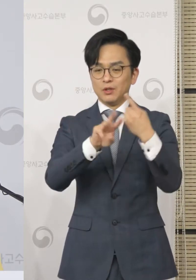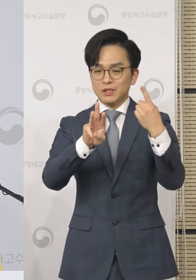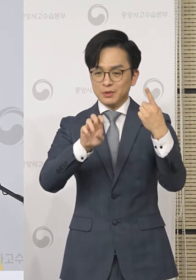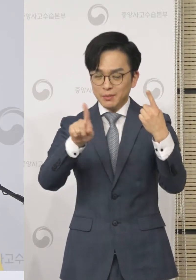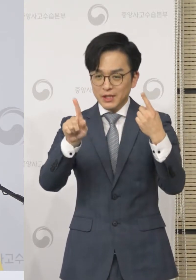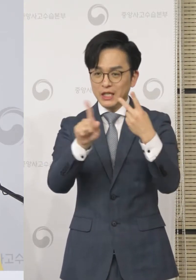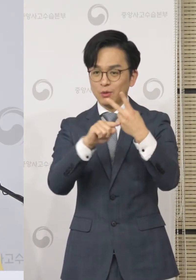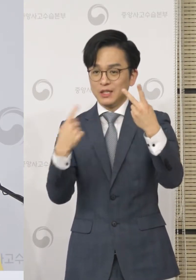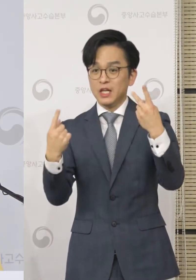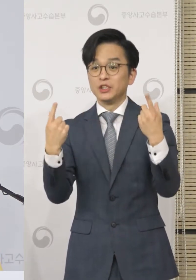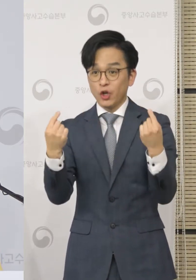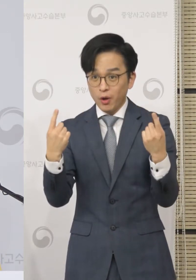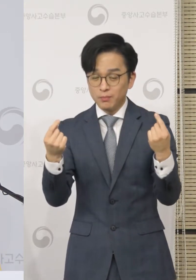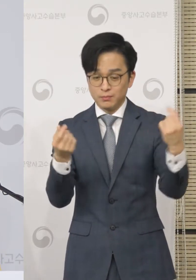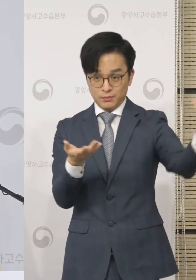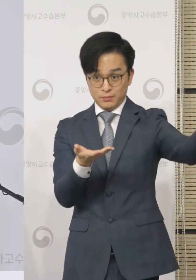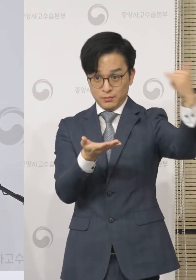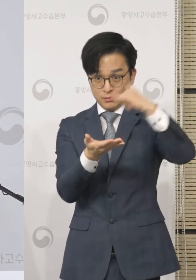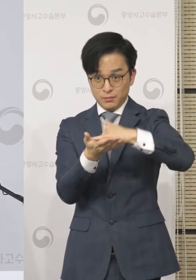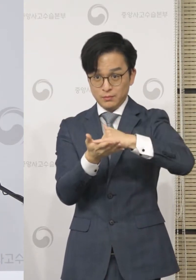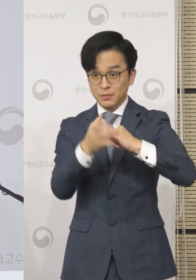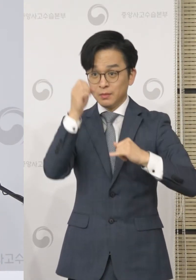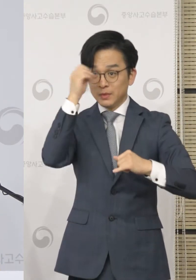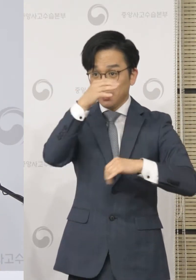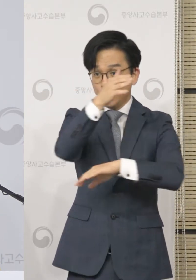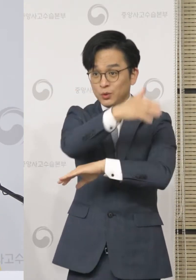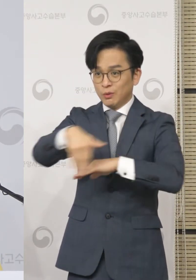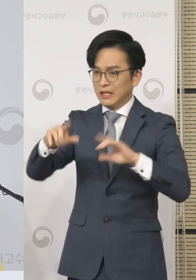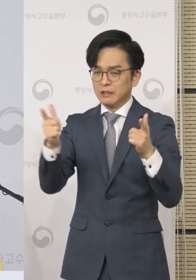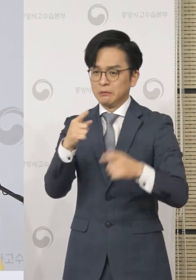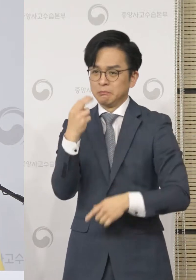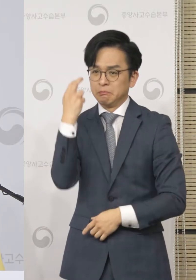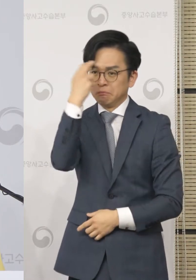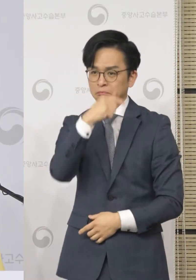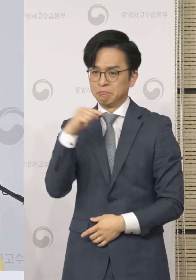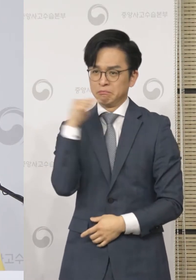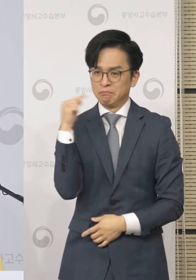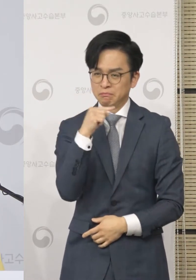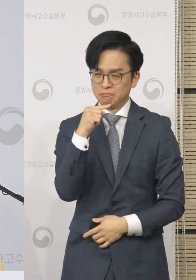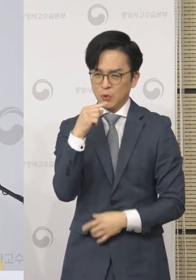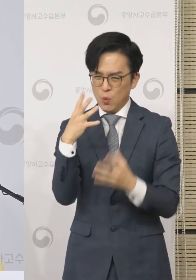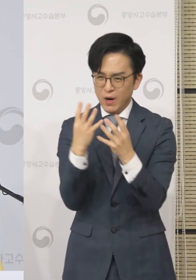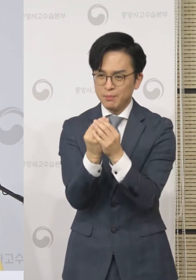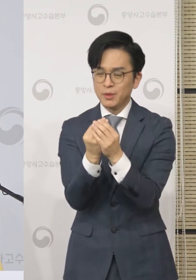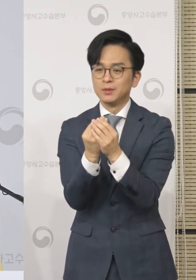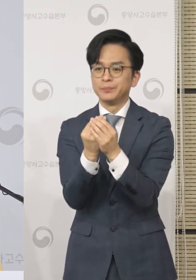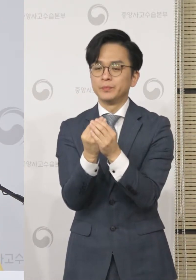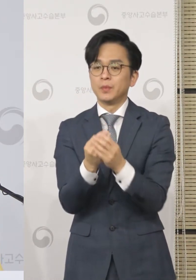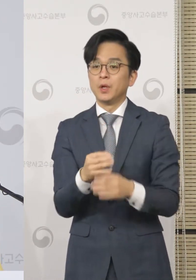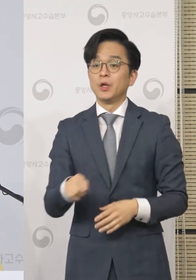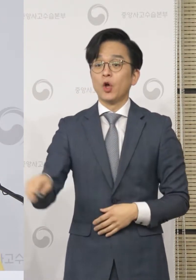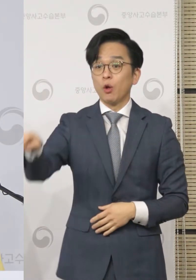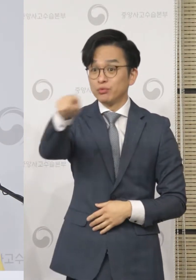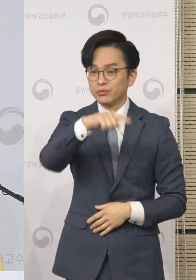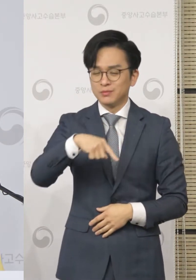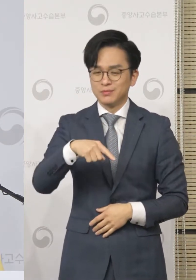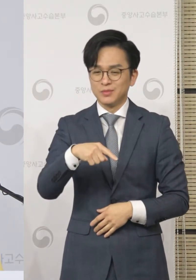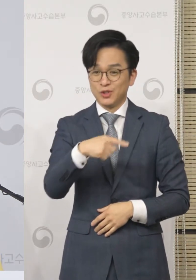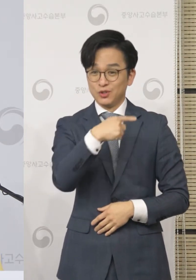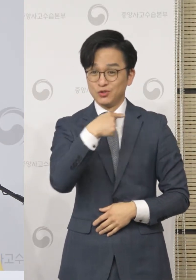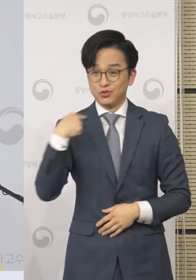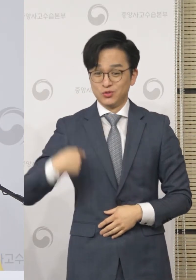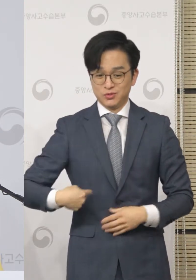지난번과 동일하게 철저한 검역을 실시할 예정입니다. 국민들께서 신종 코로나 바이러스 감염증의